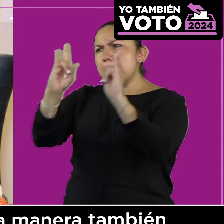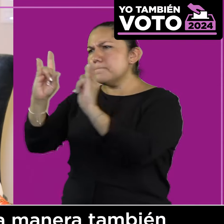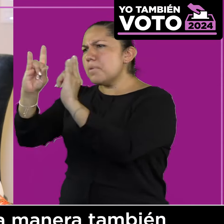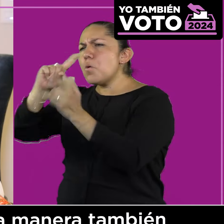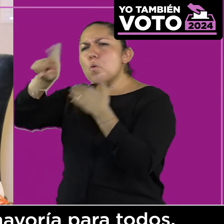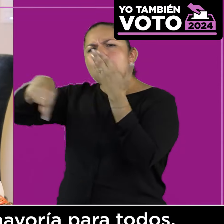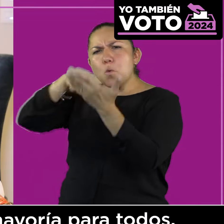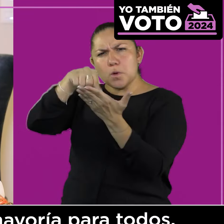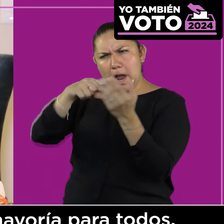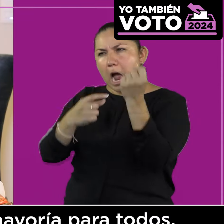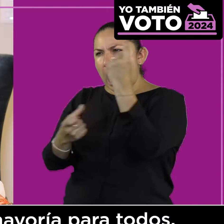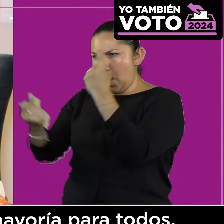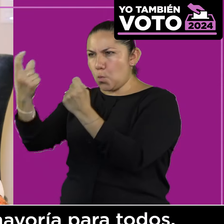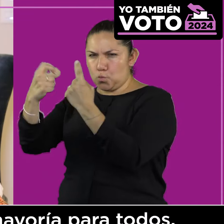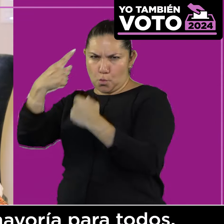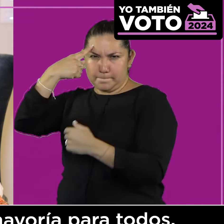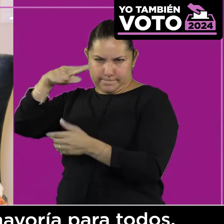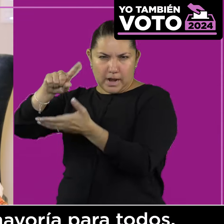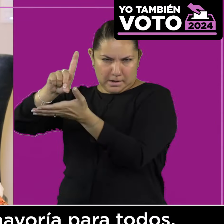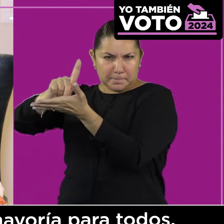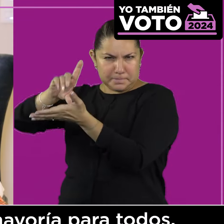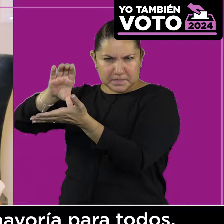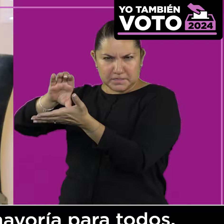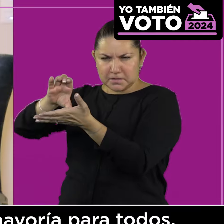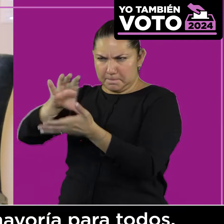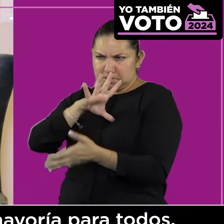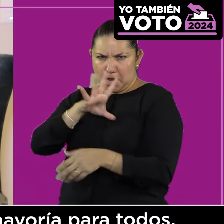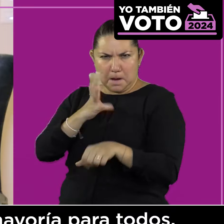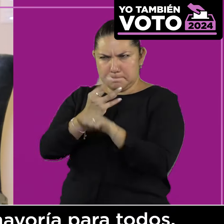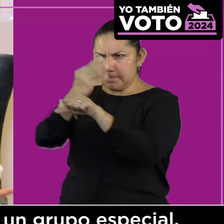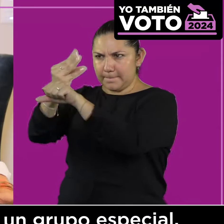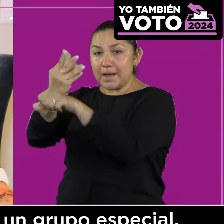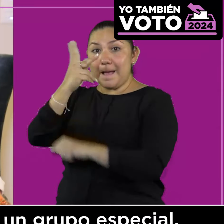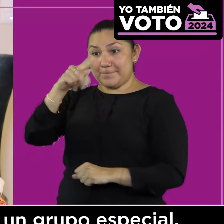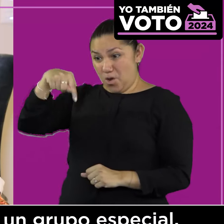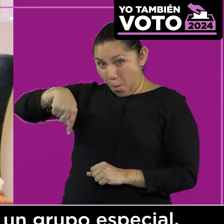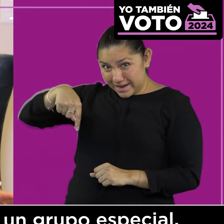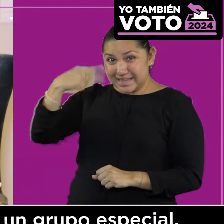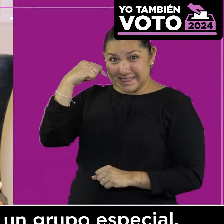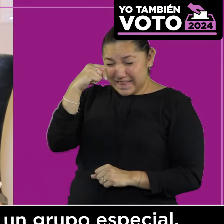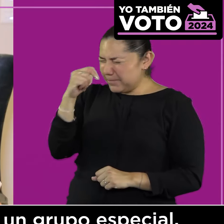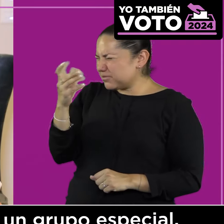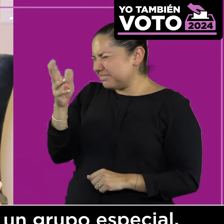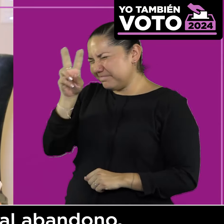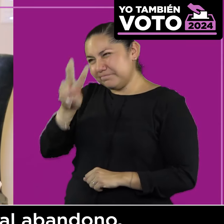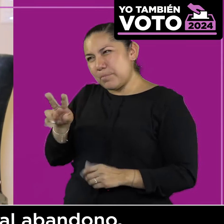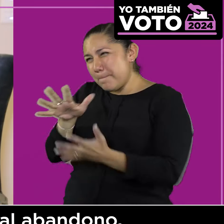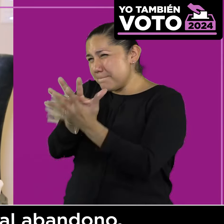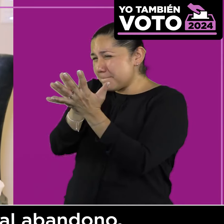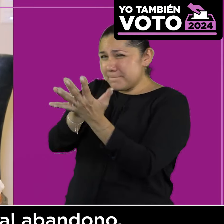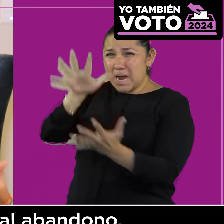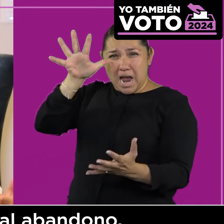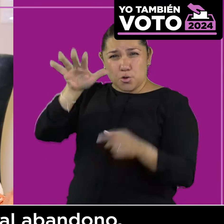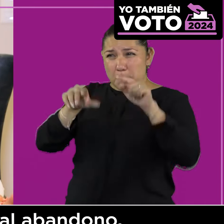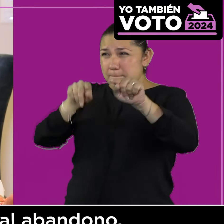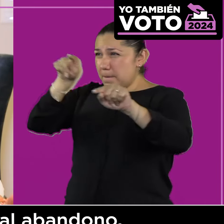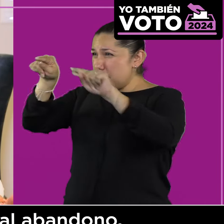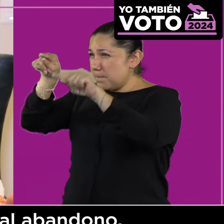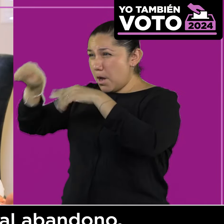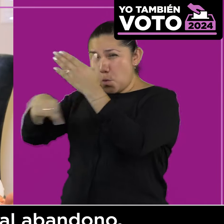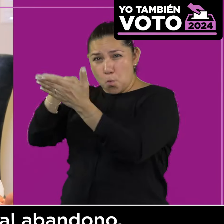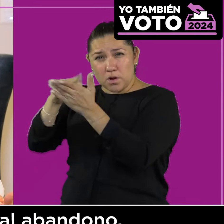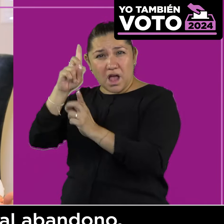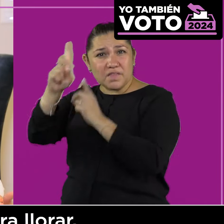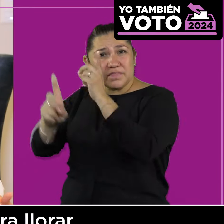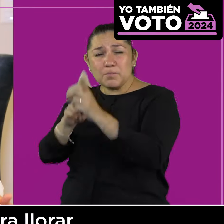misma manera también te lo digo en su mayoría para todos no nada más para un grupo en especial están en en total